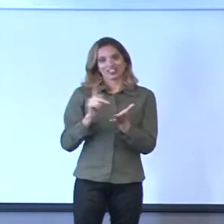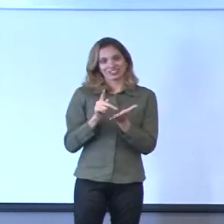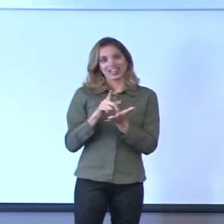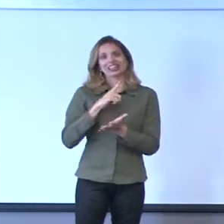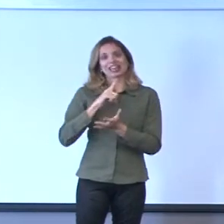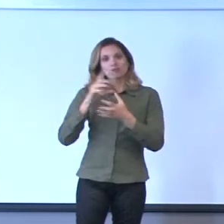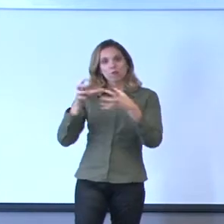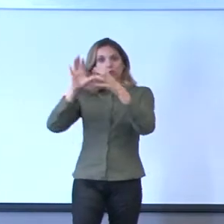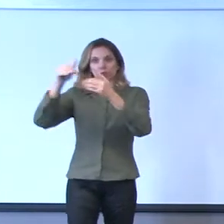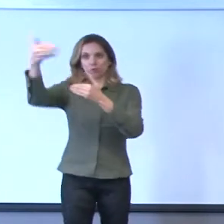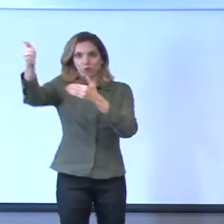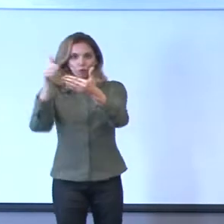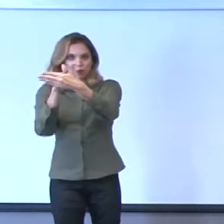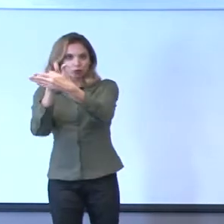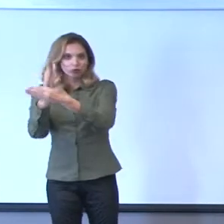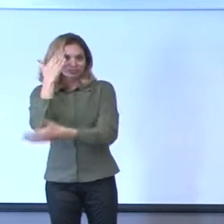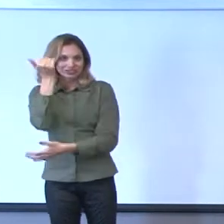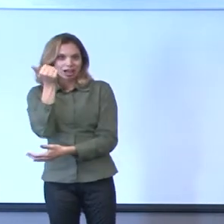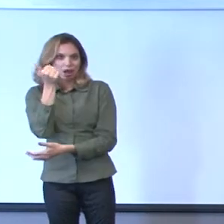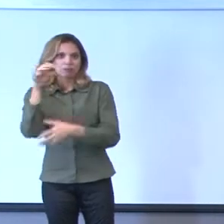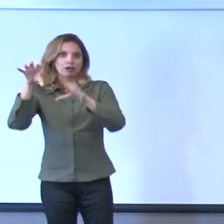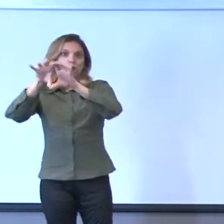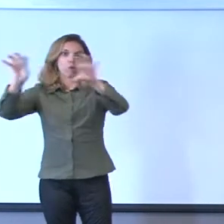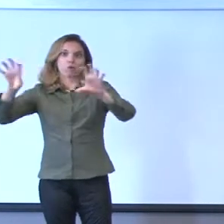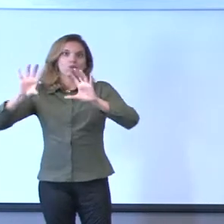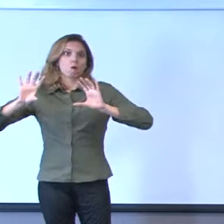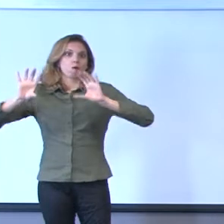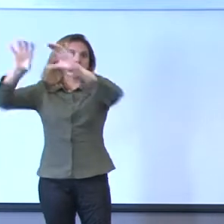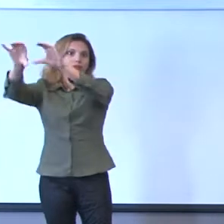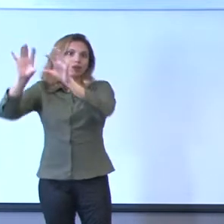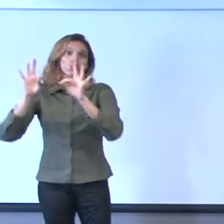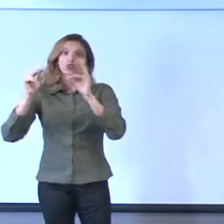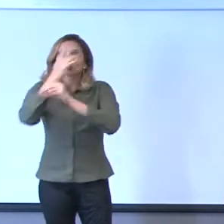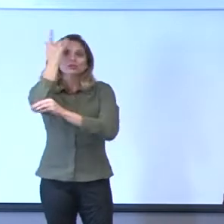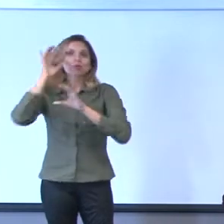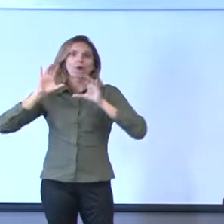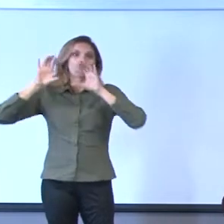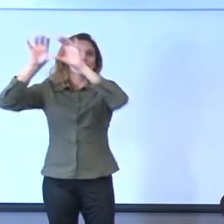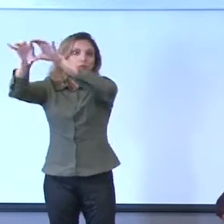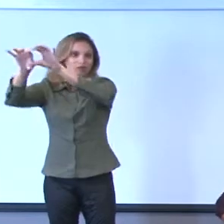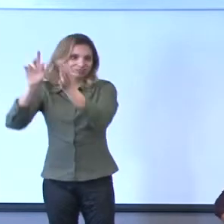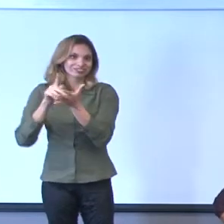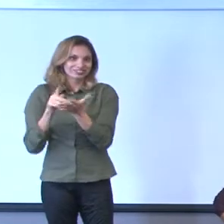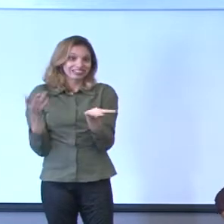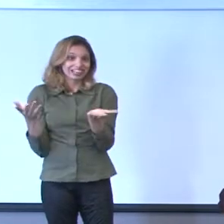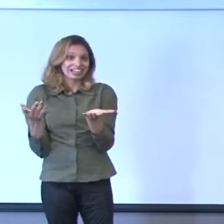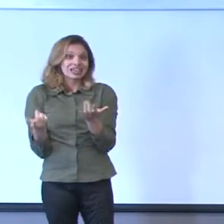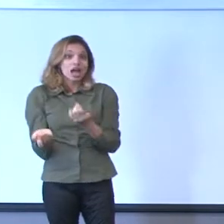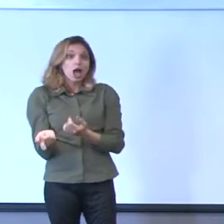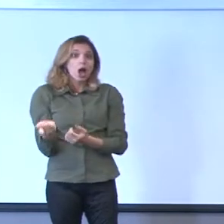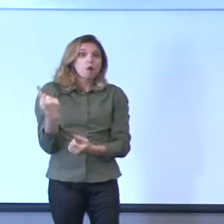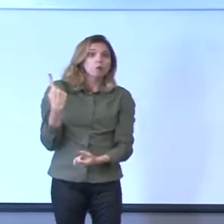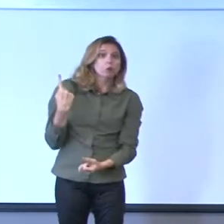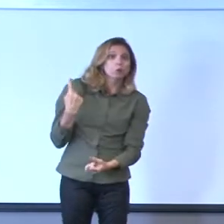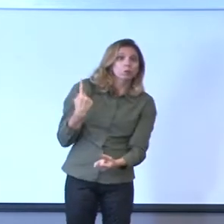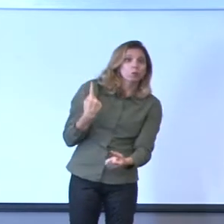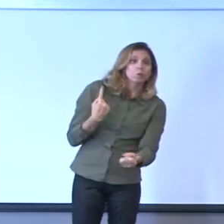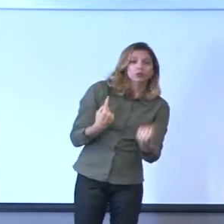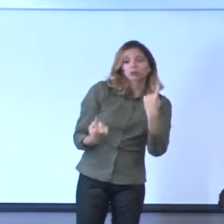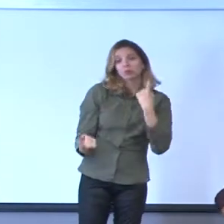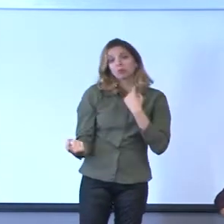do fundão, existe uma concentração, né, no fundo da sala, e, enfim, os gatos pingados lá na primeira